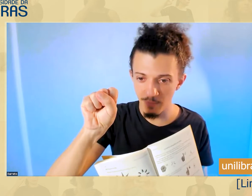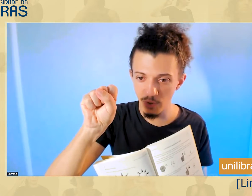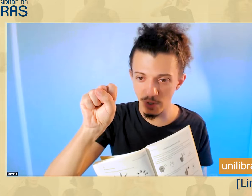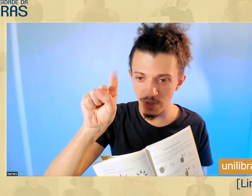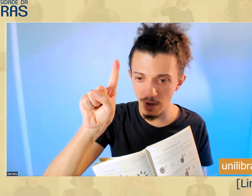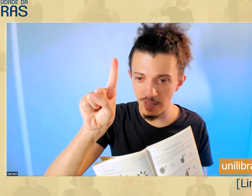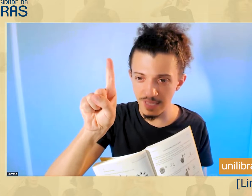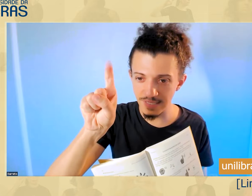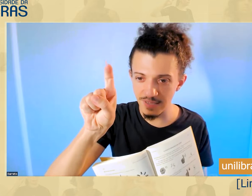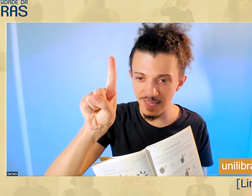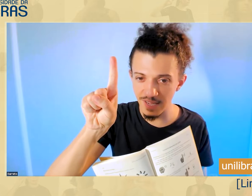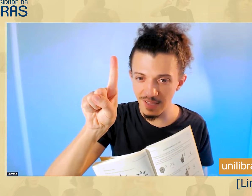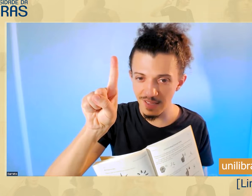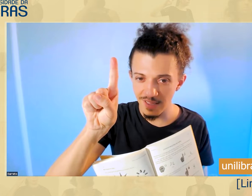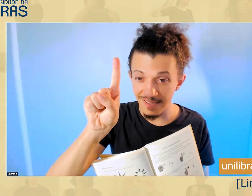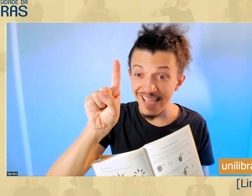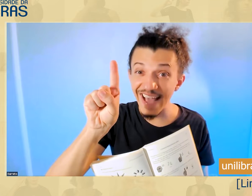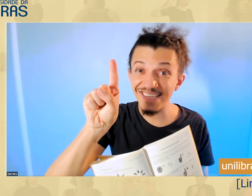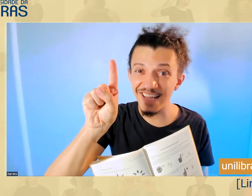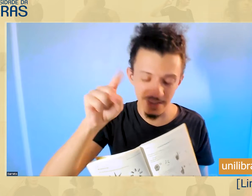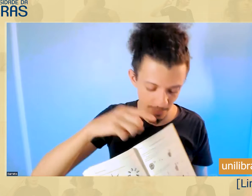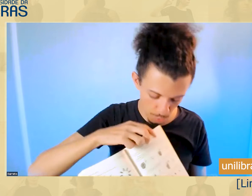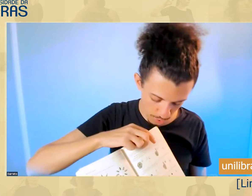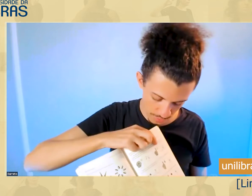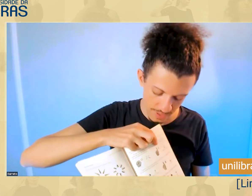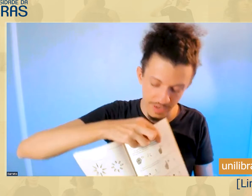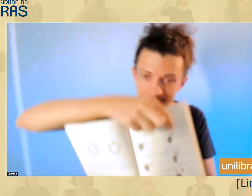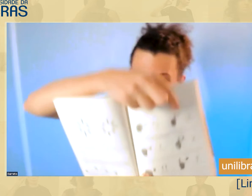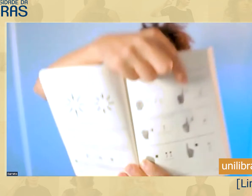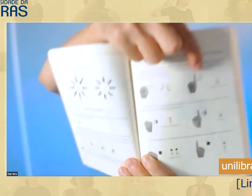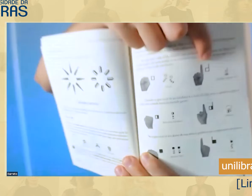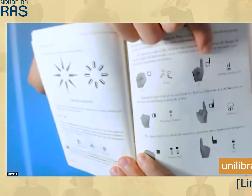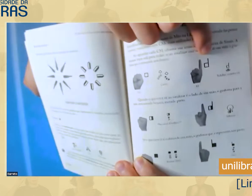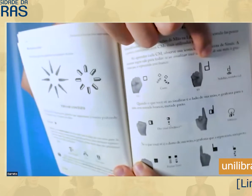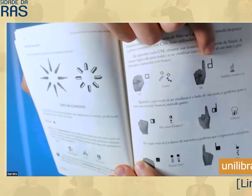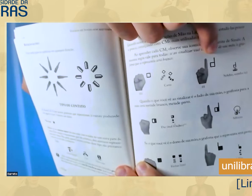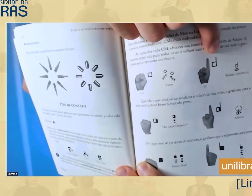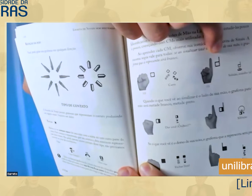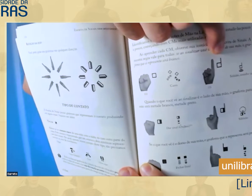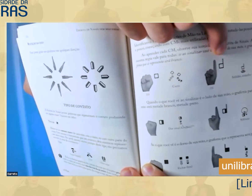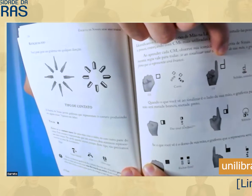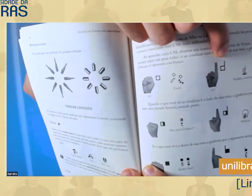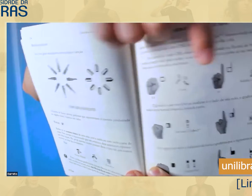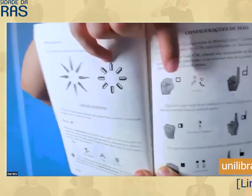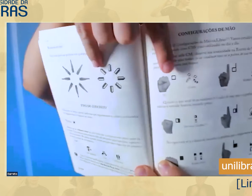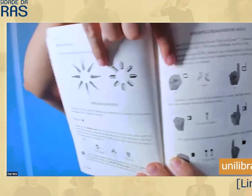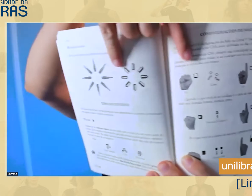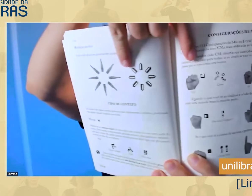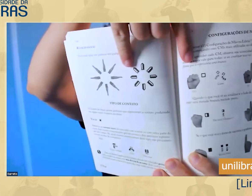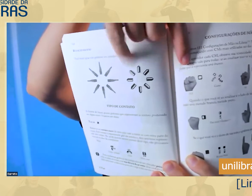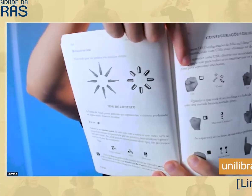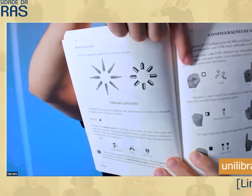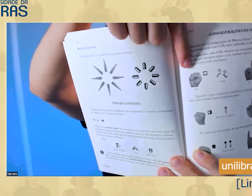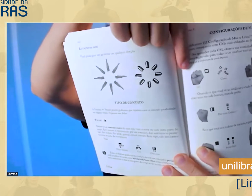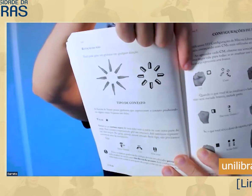olha, mudou só esse dedo aqui, né? Se é esse dedo aqui que mudou, na hora de escrever, você vai colocar um traço a mais. Compara as duas